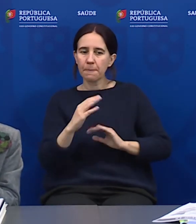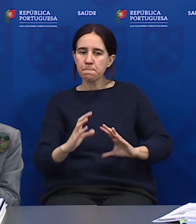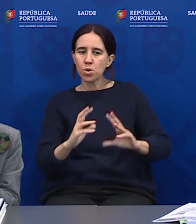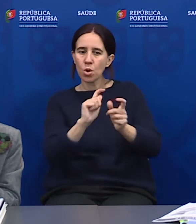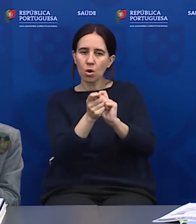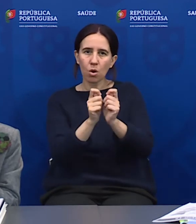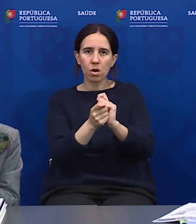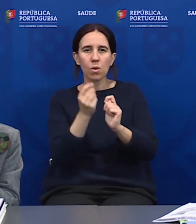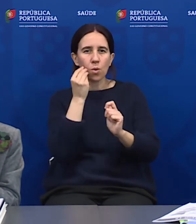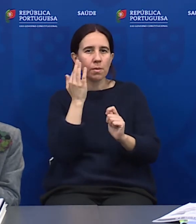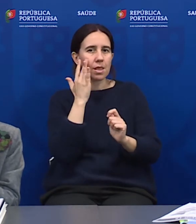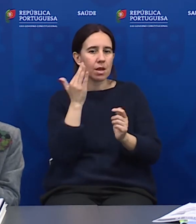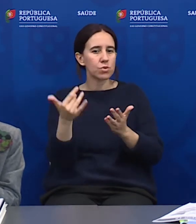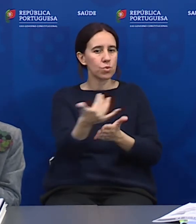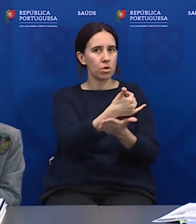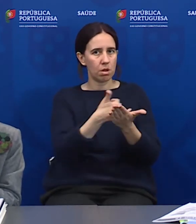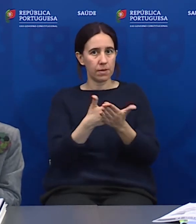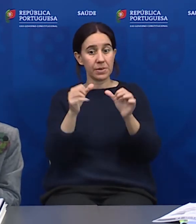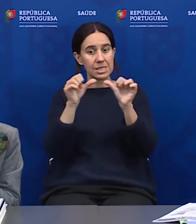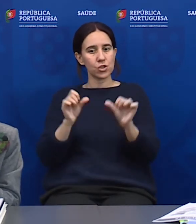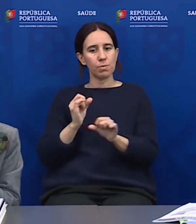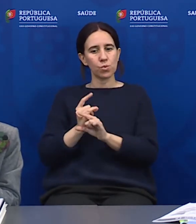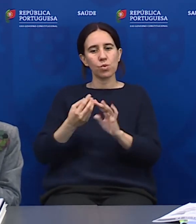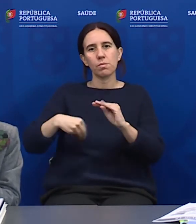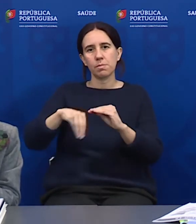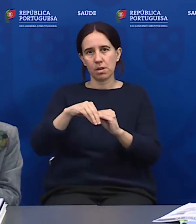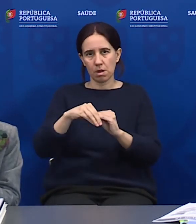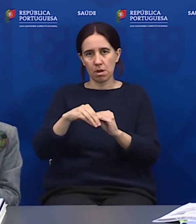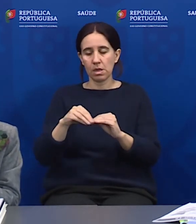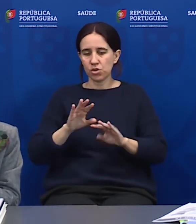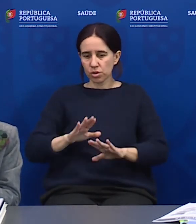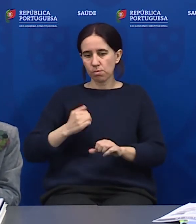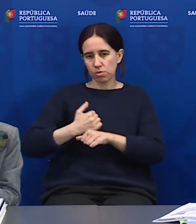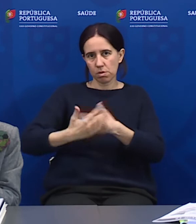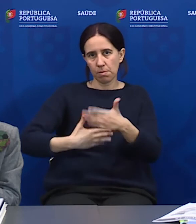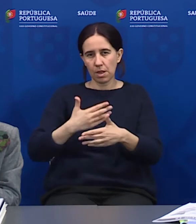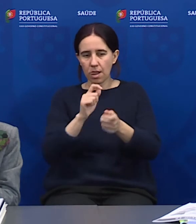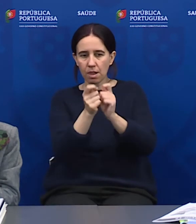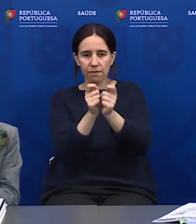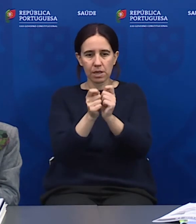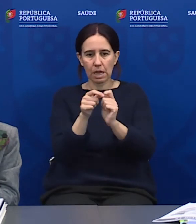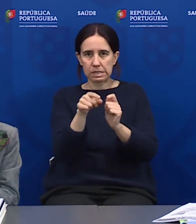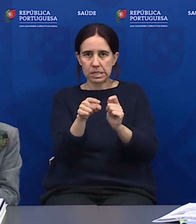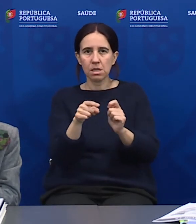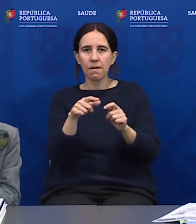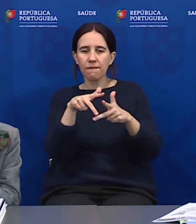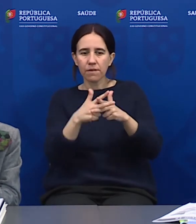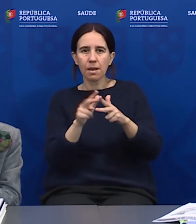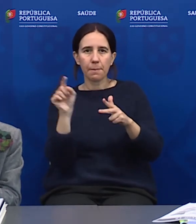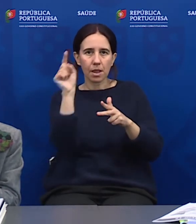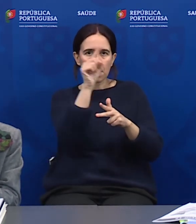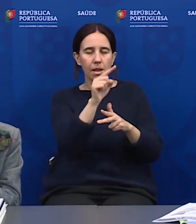melhoria na colheita destes dados com outro sistema complementar. E estamos a trabalhar no afinamento dessas ferramentas